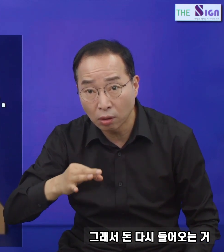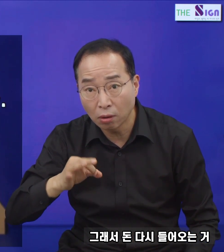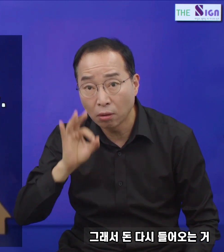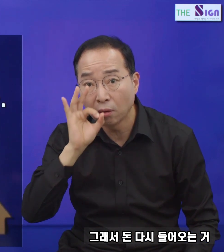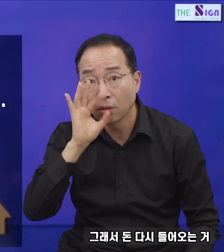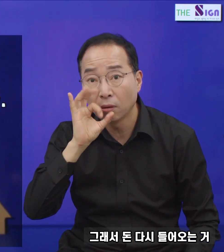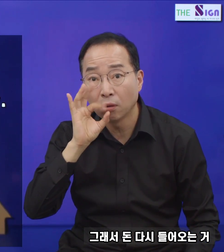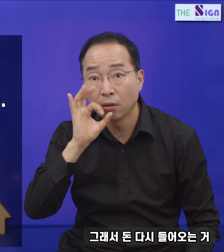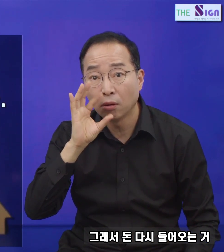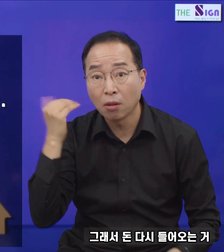거,